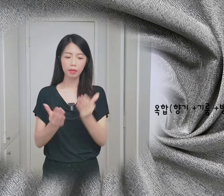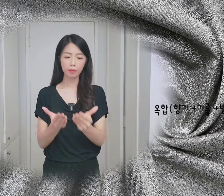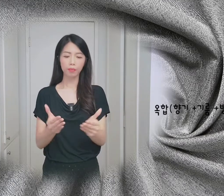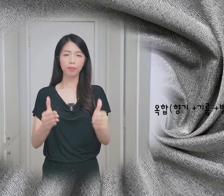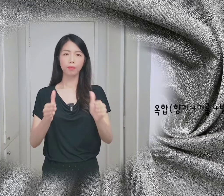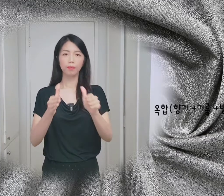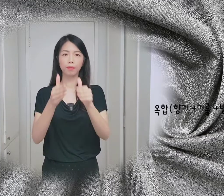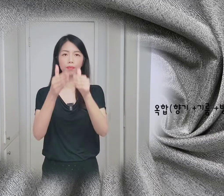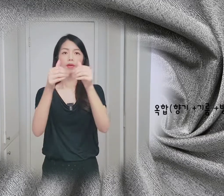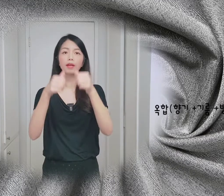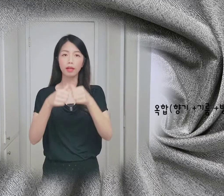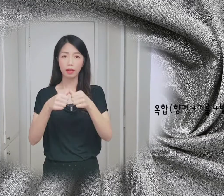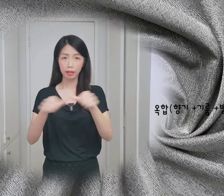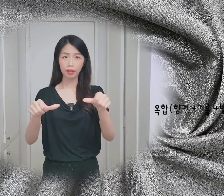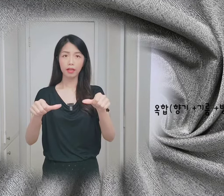옥합을